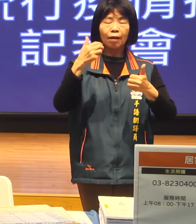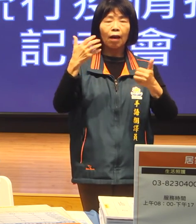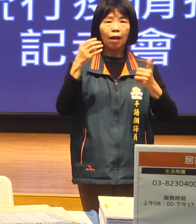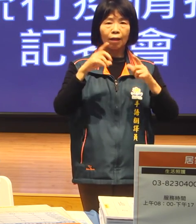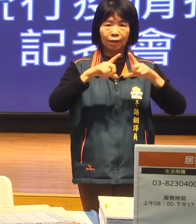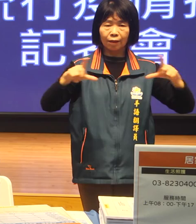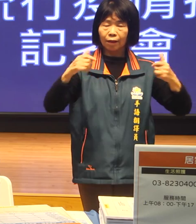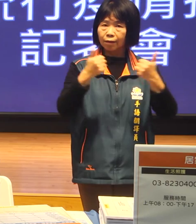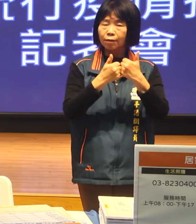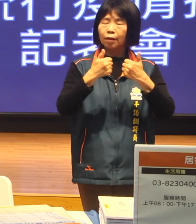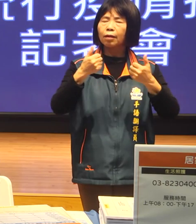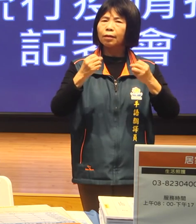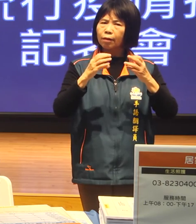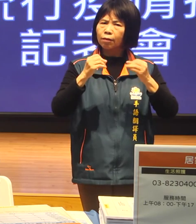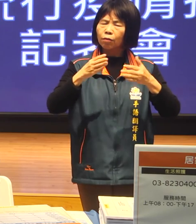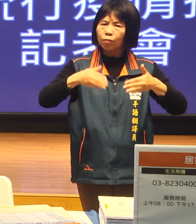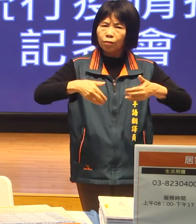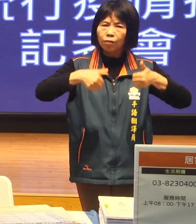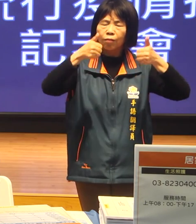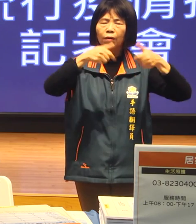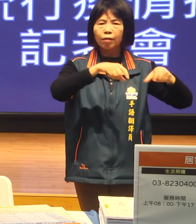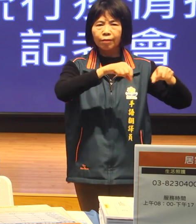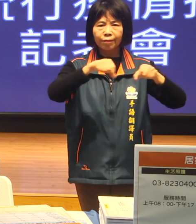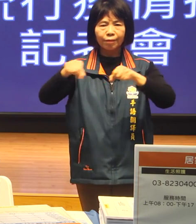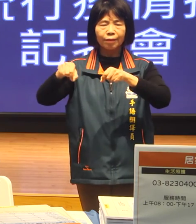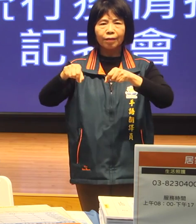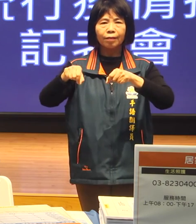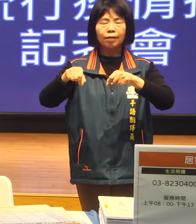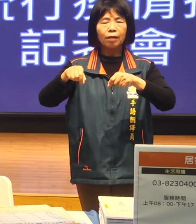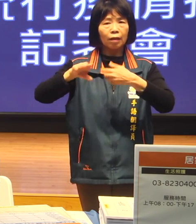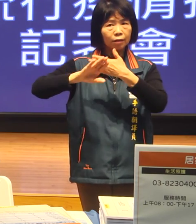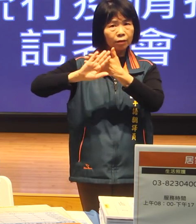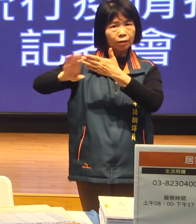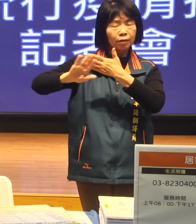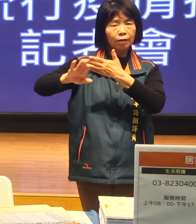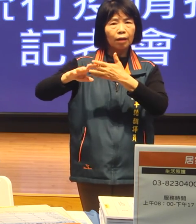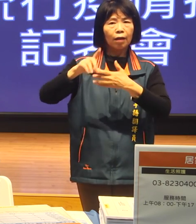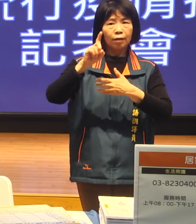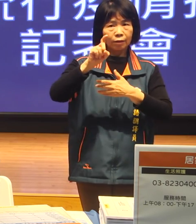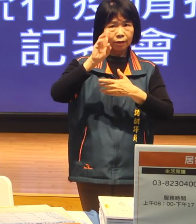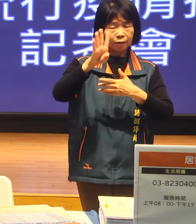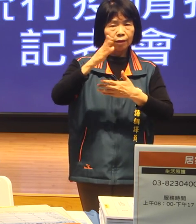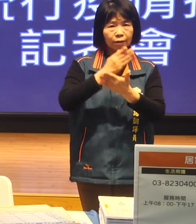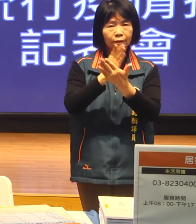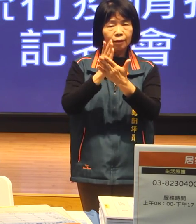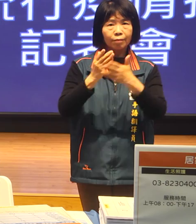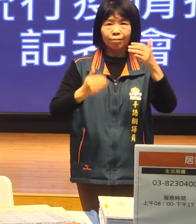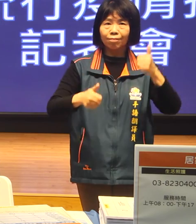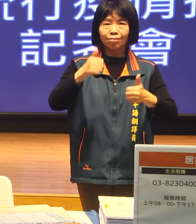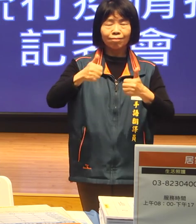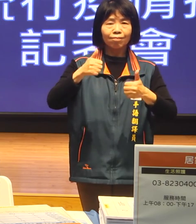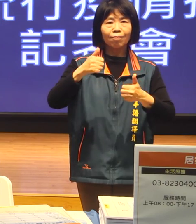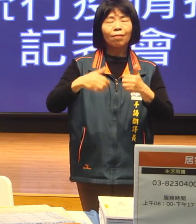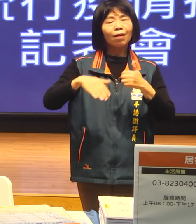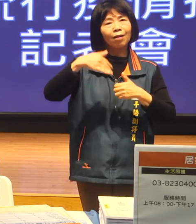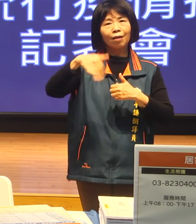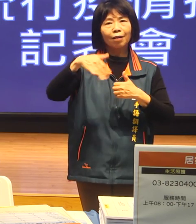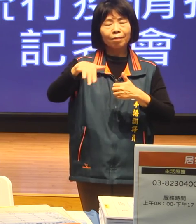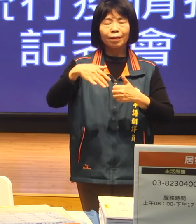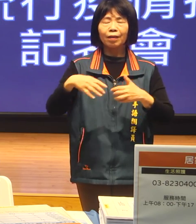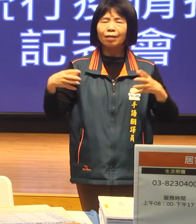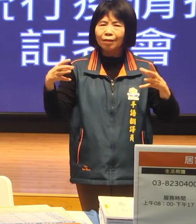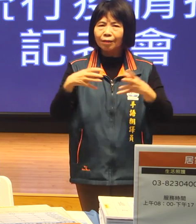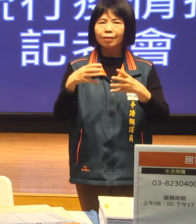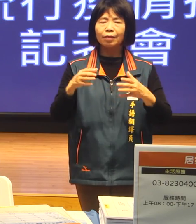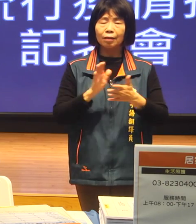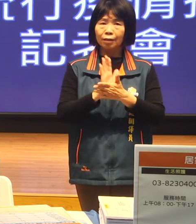一个讨论决定，延到和还没有办理的14项的赛事呢共同规划，希望届